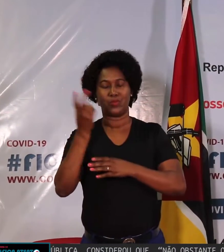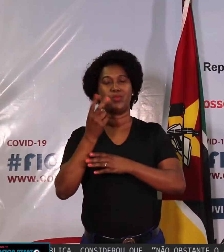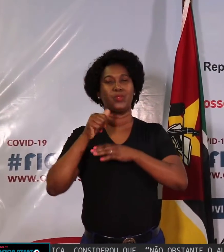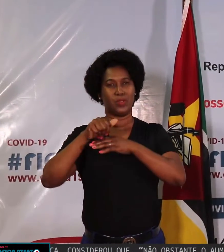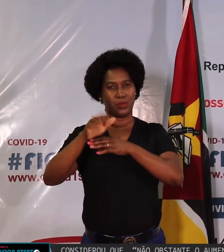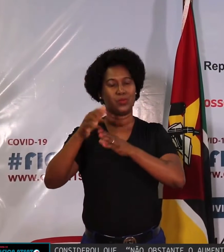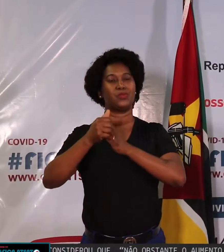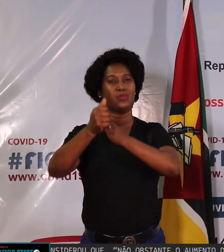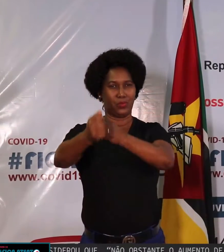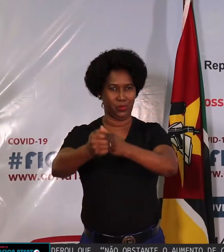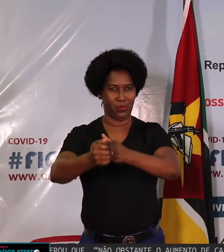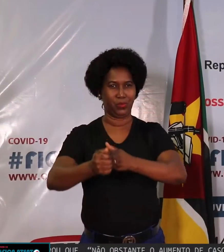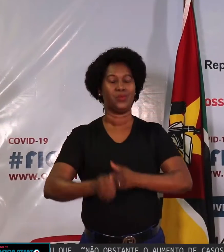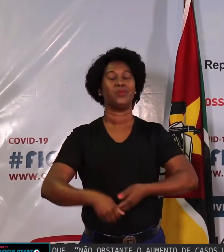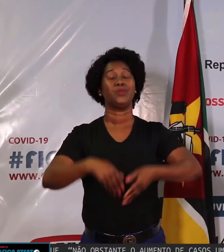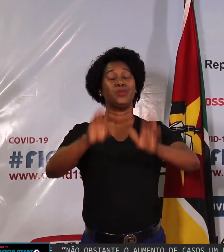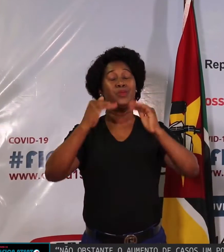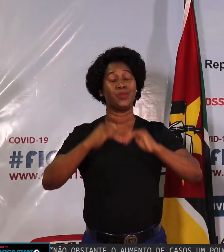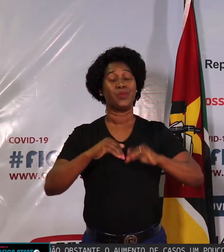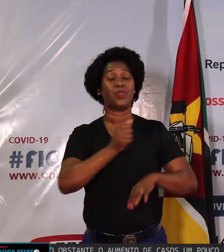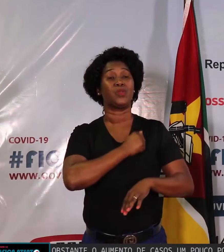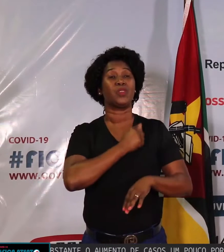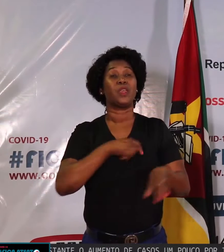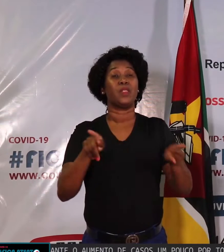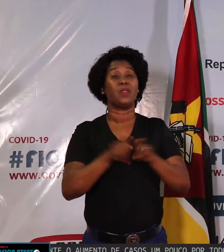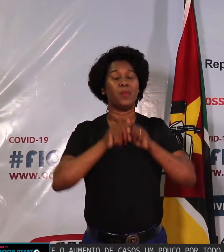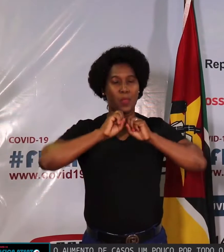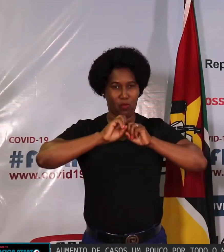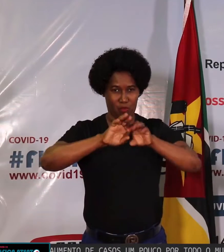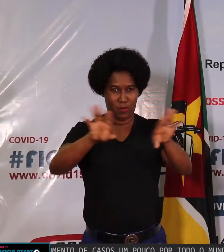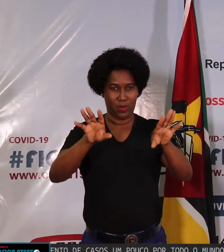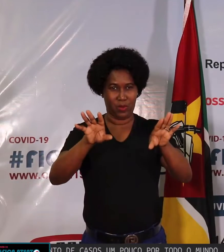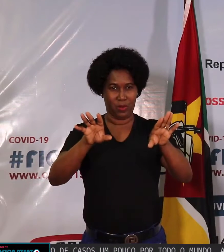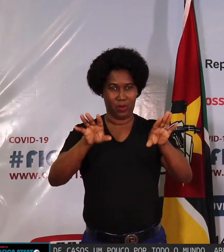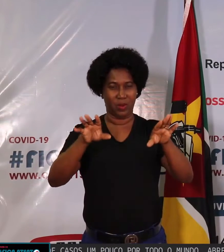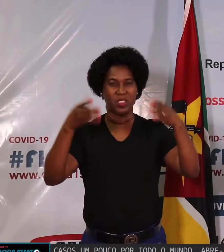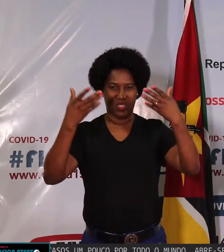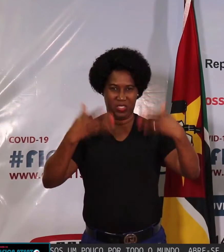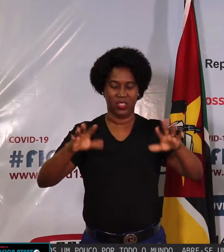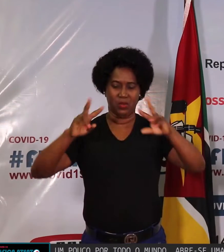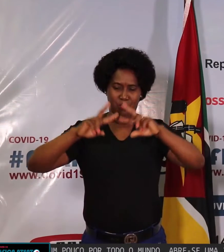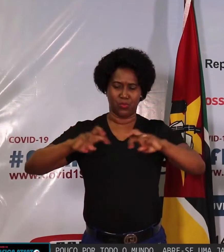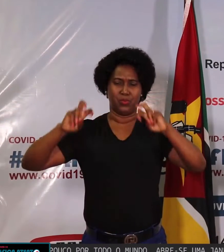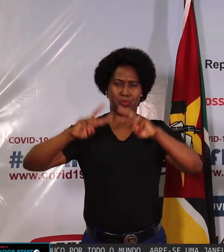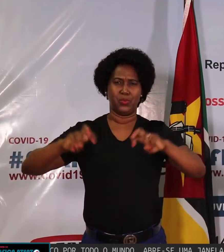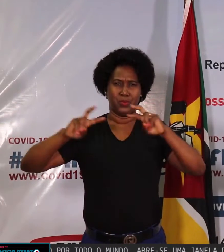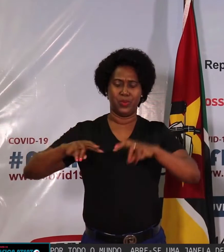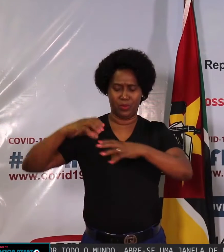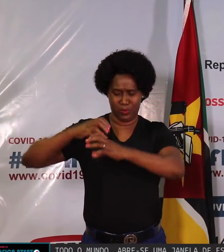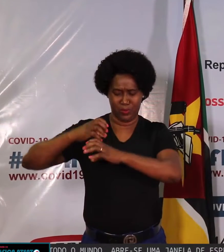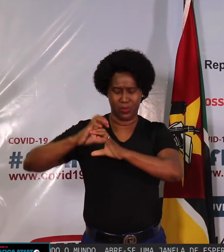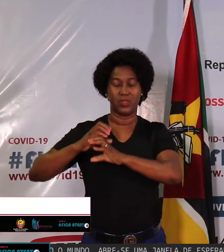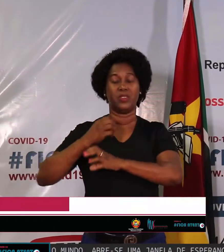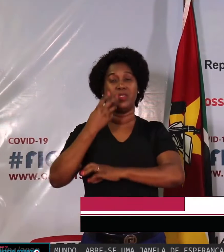Gostaríamos também de informar que, no âmbito desta investigação, já foram submetidos à testagem 32 contactos